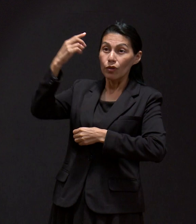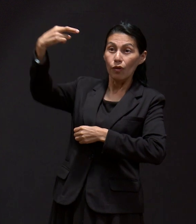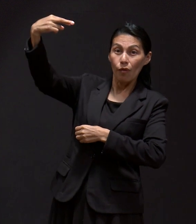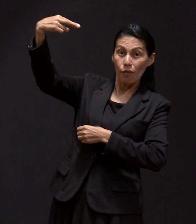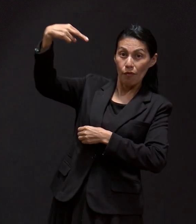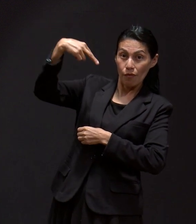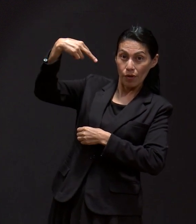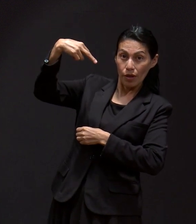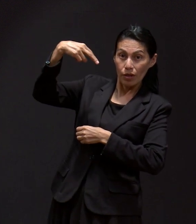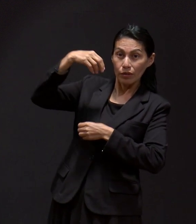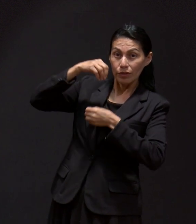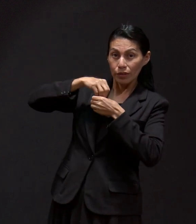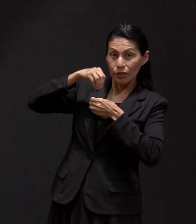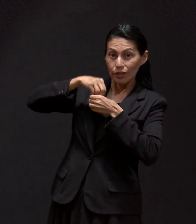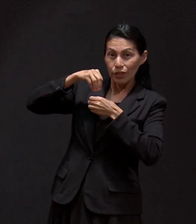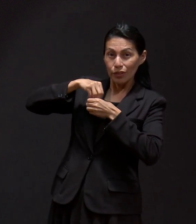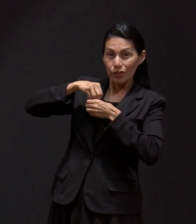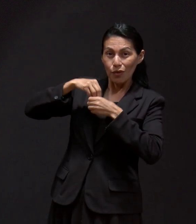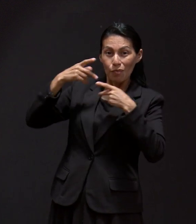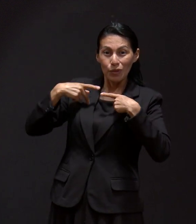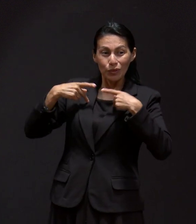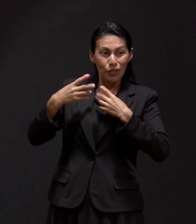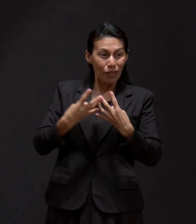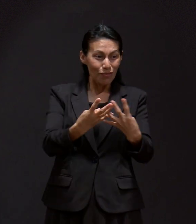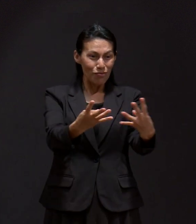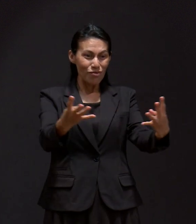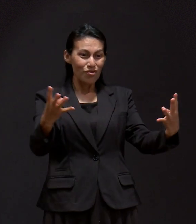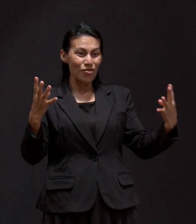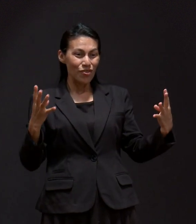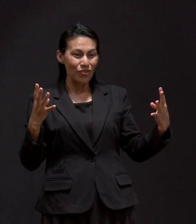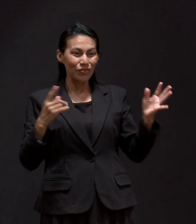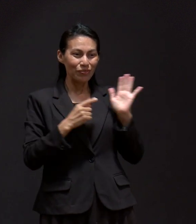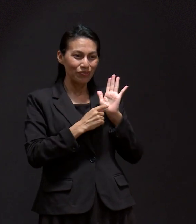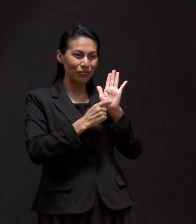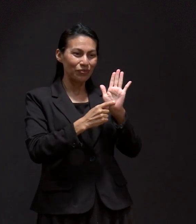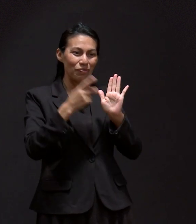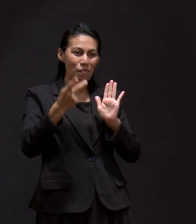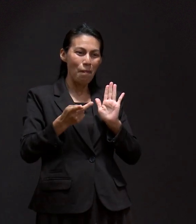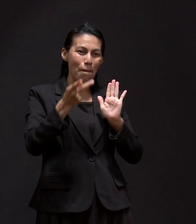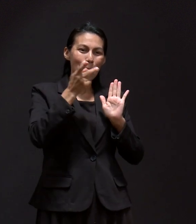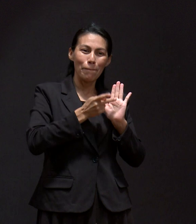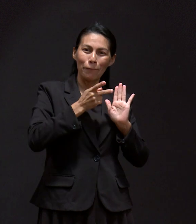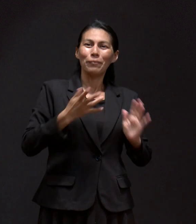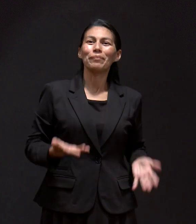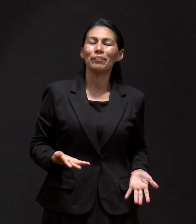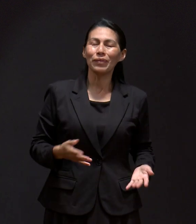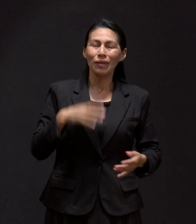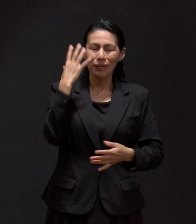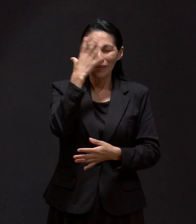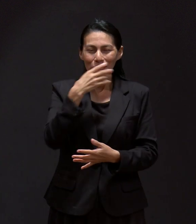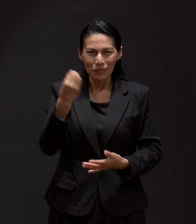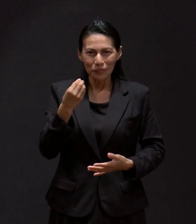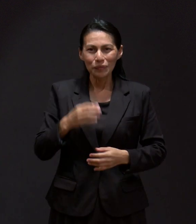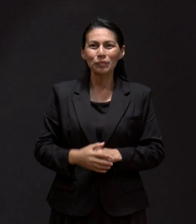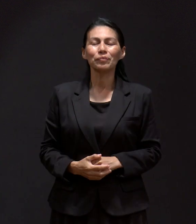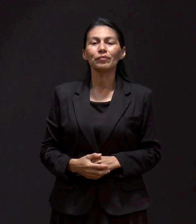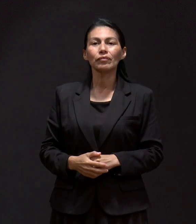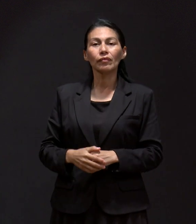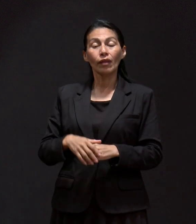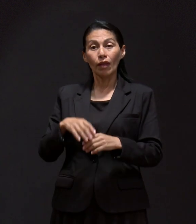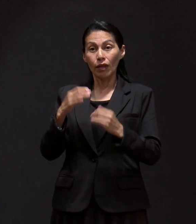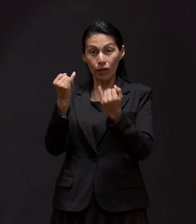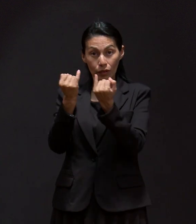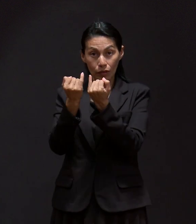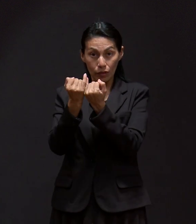también nos recompensará en público pero jesús también dijo además que debemos